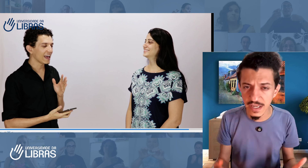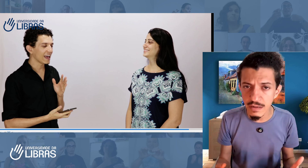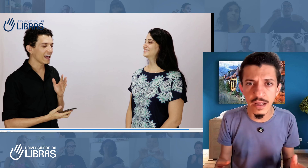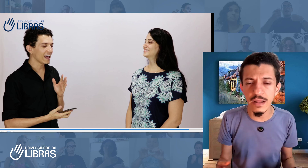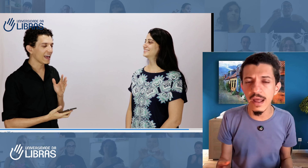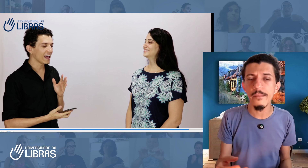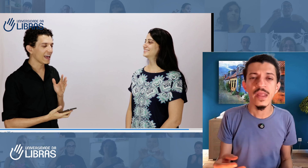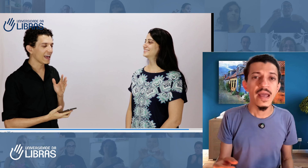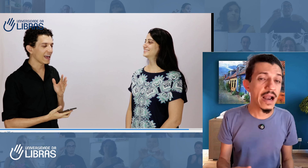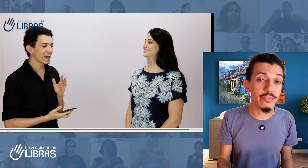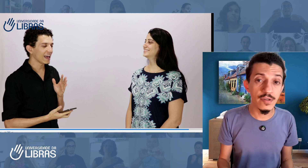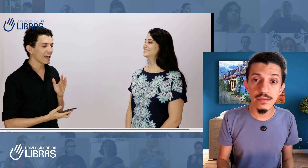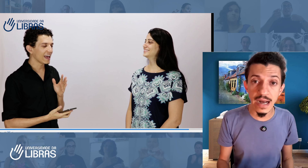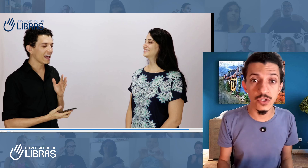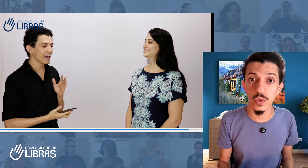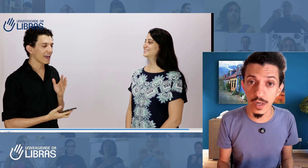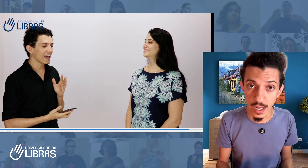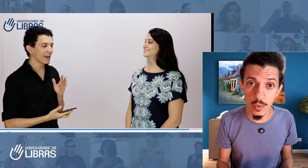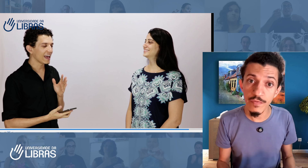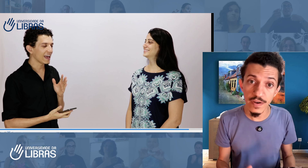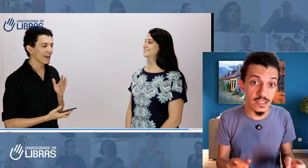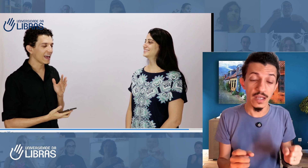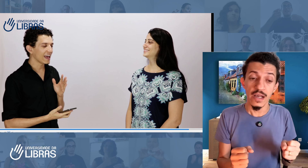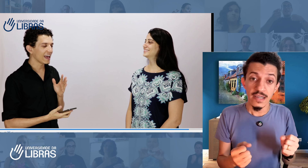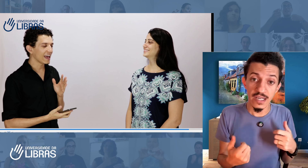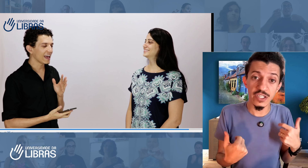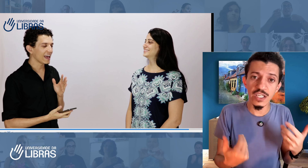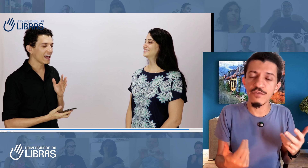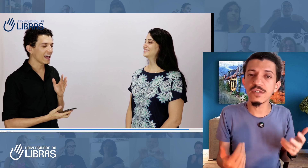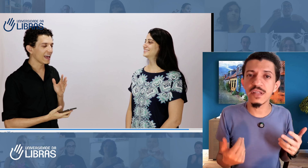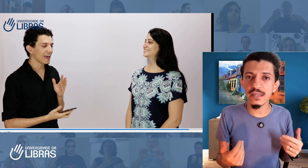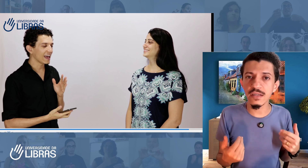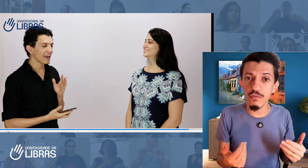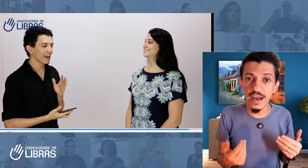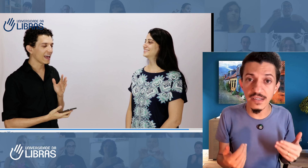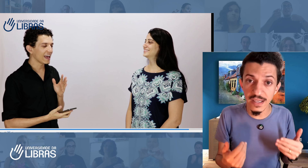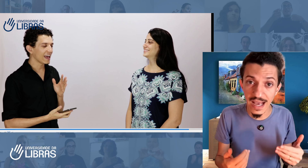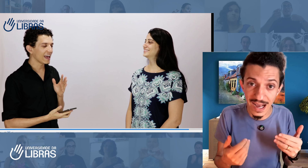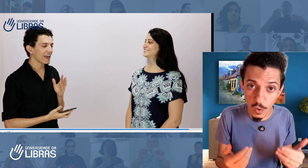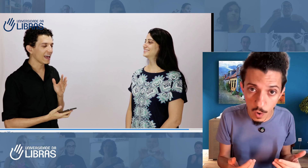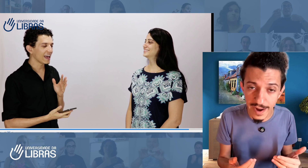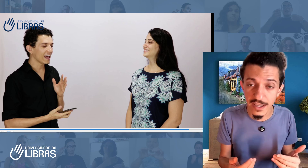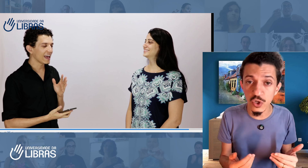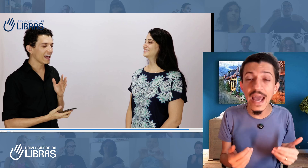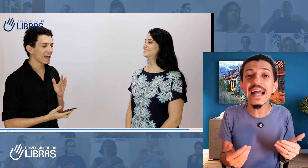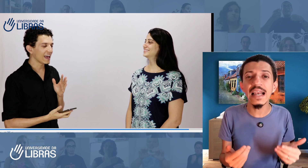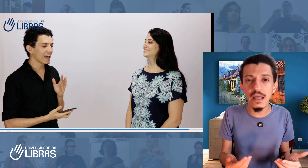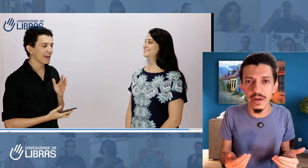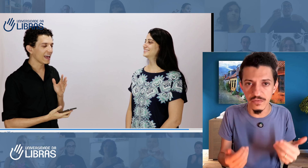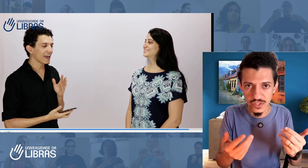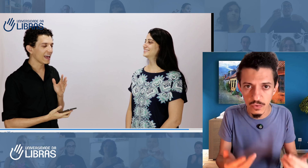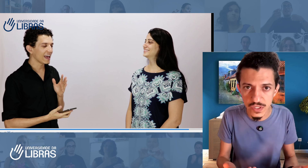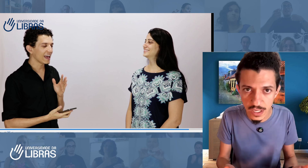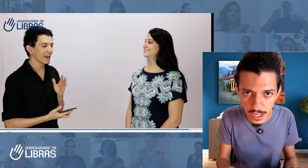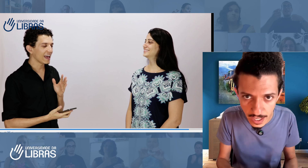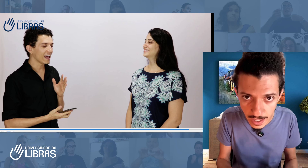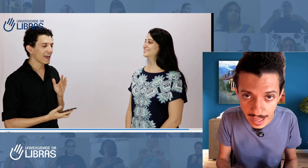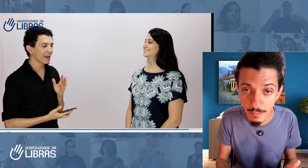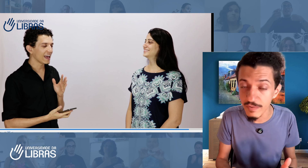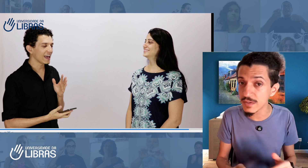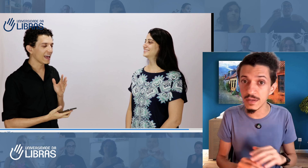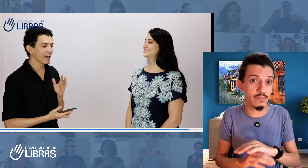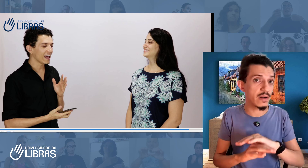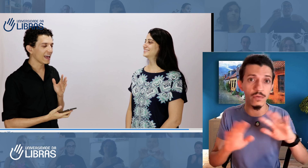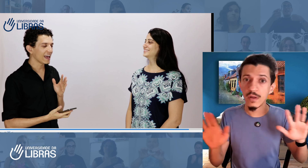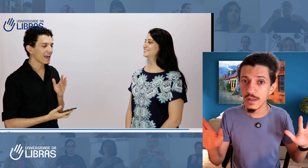fazendo entender. Ela falou assim, Madison, não. Eu falei assim, se a gente fosse ter essa conversa aqui agora, só em Libras, você conseguiria? Ela me